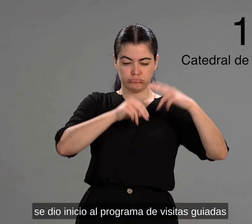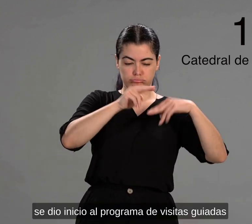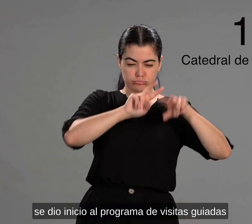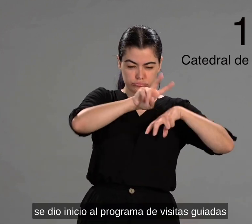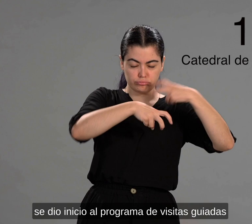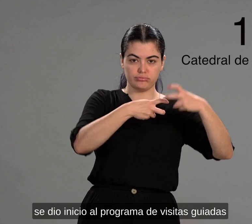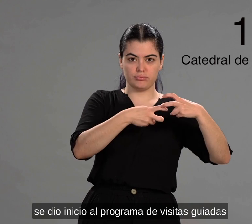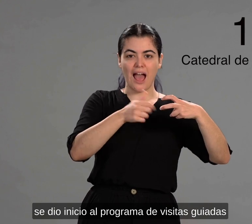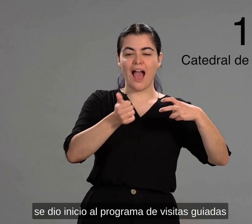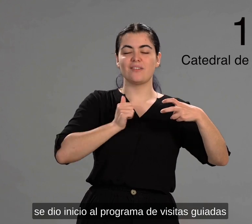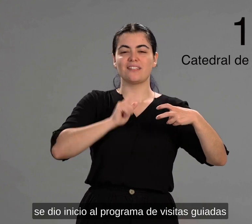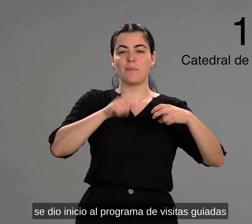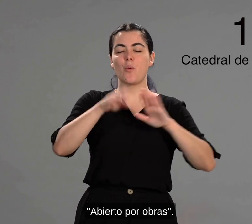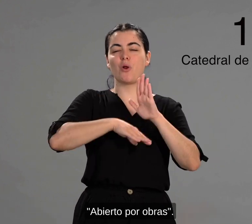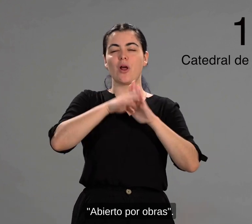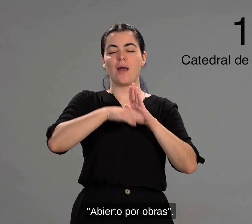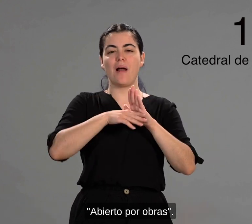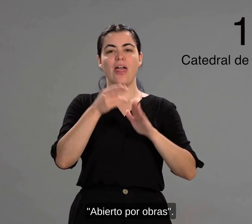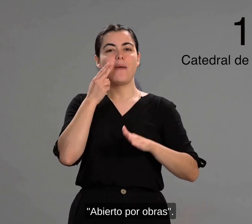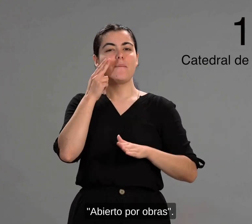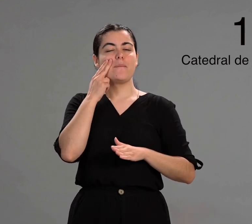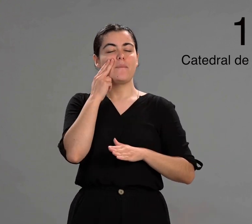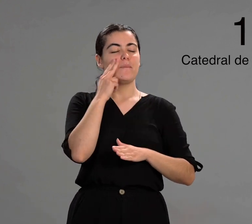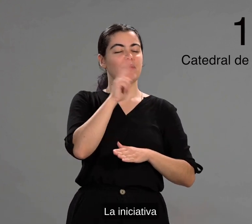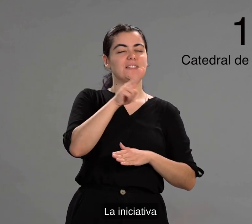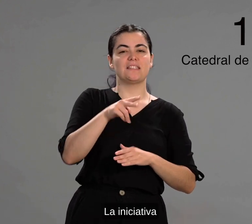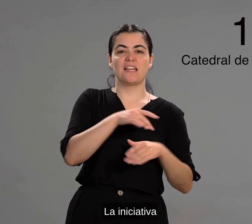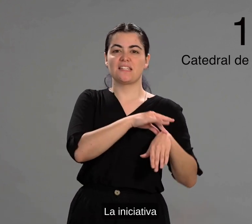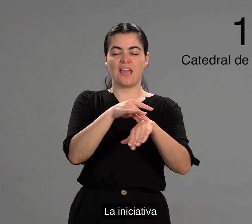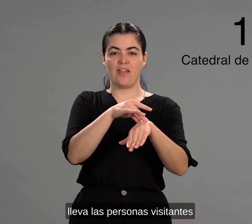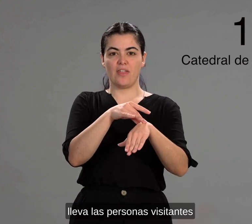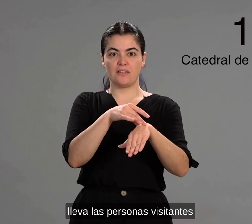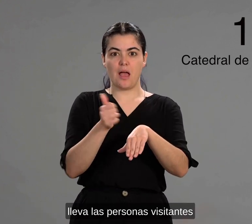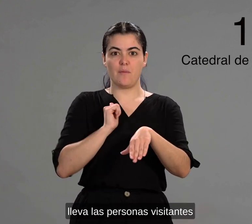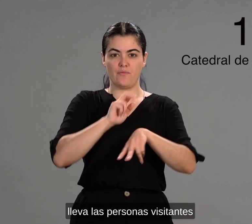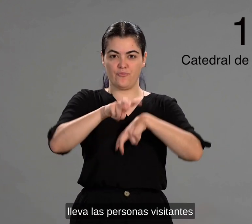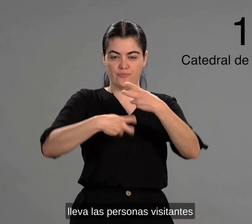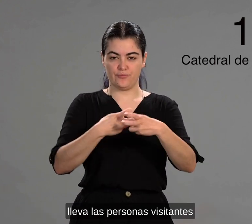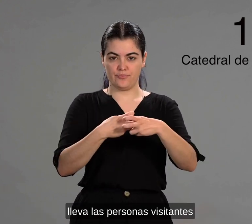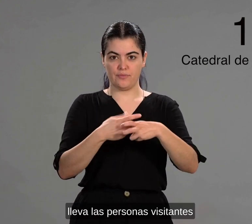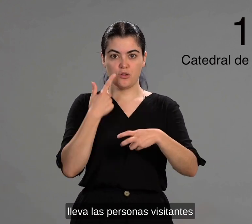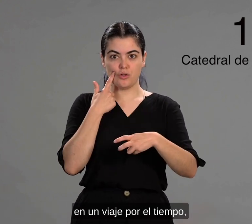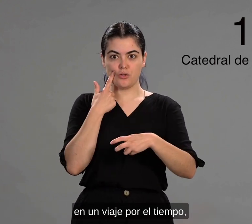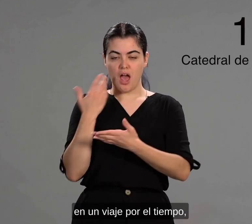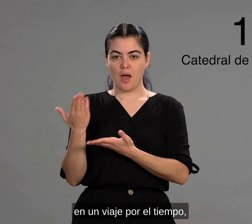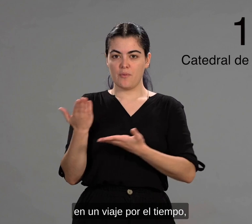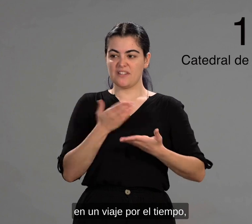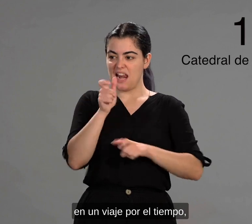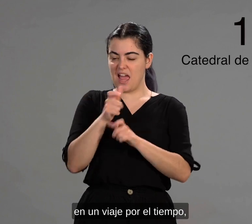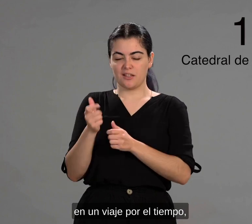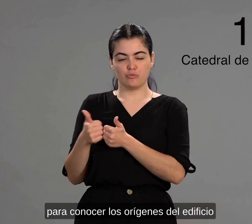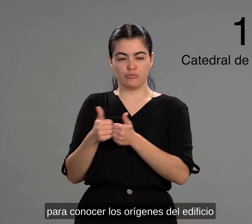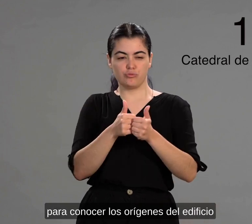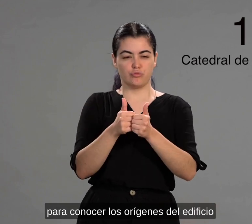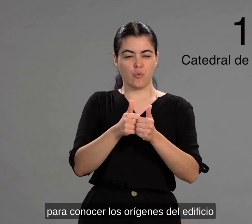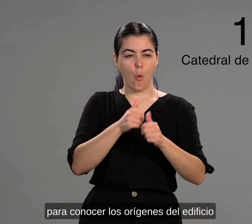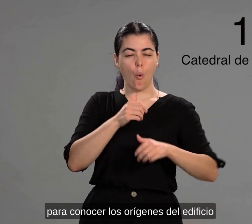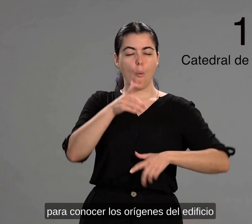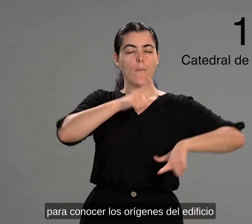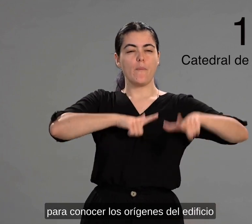programa de visitas guiadas, abierto por obras. La iniciativa lleva a las personas visitantes en un viaje por el tiempo para conocer los orígenes del